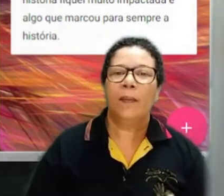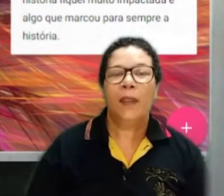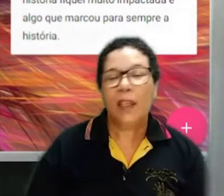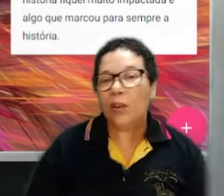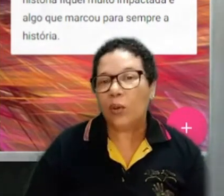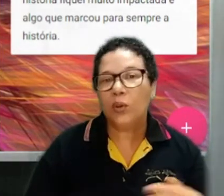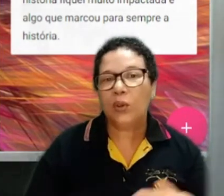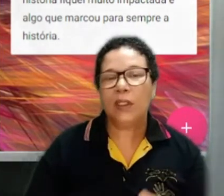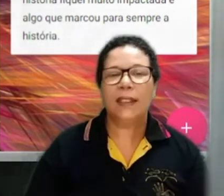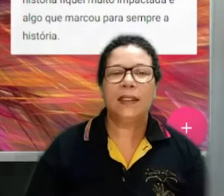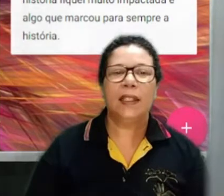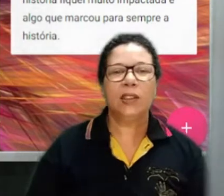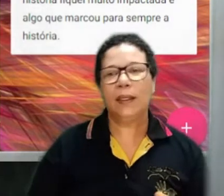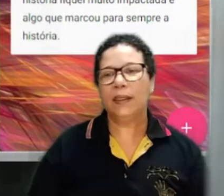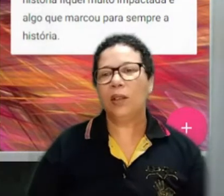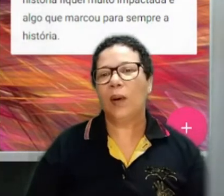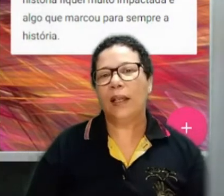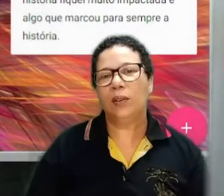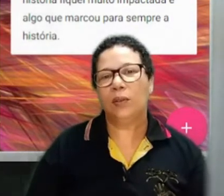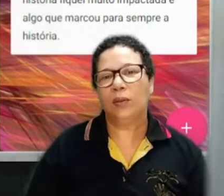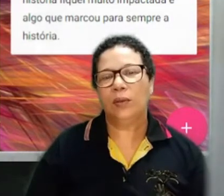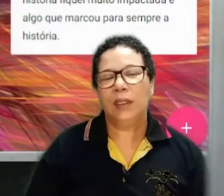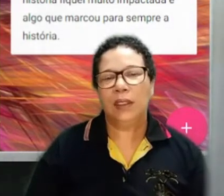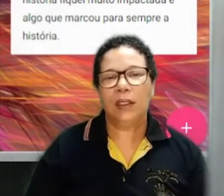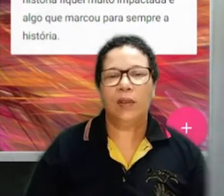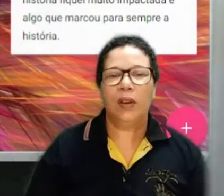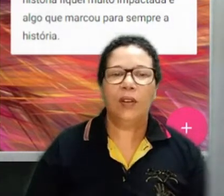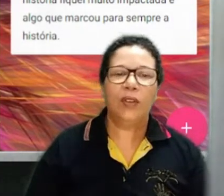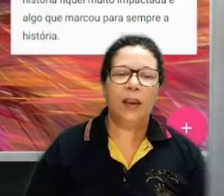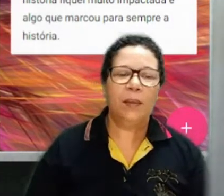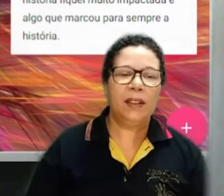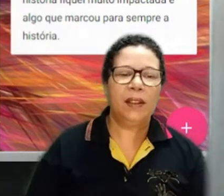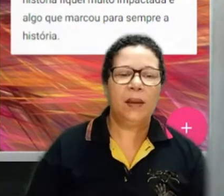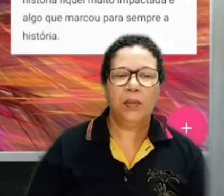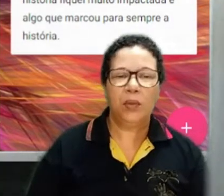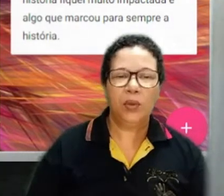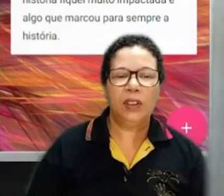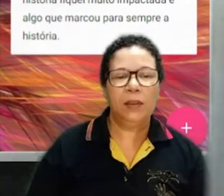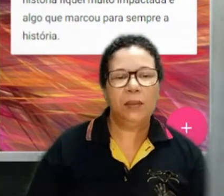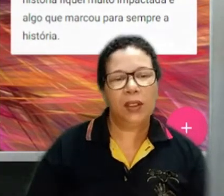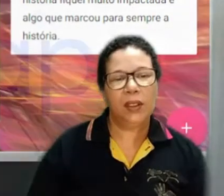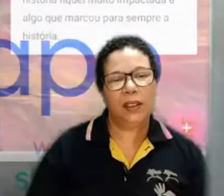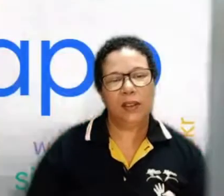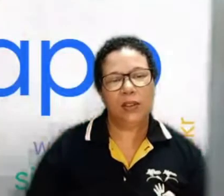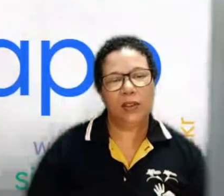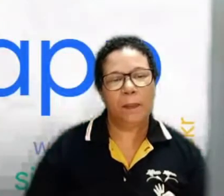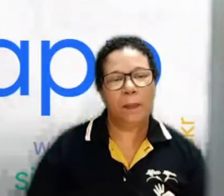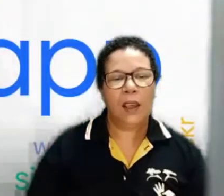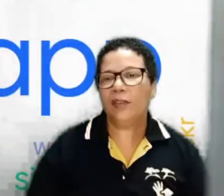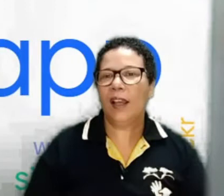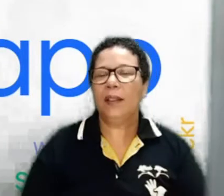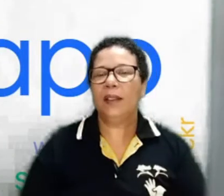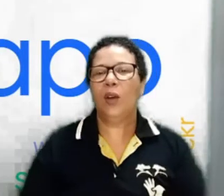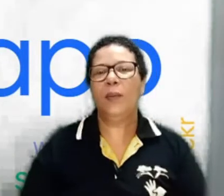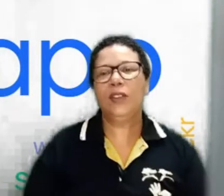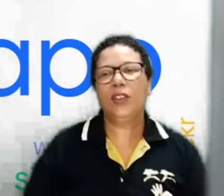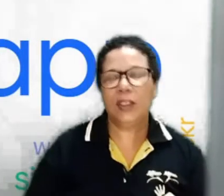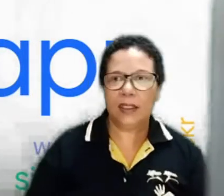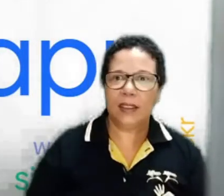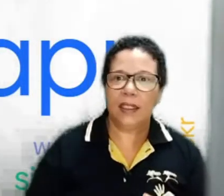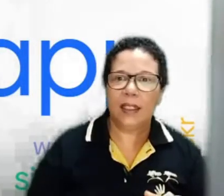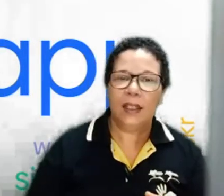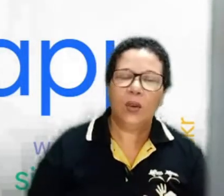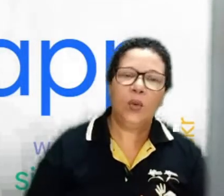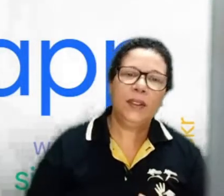história. E todos têm acesso a esse quadro. Então é uma ferramenta muito importante. Uma outra ferramenta é o